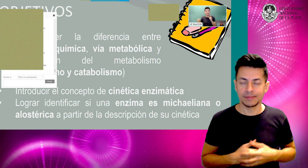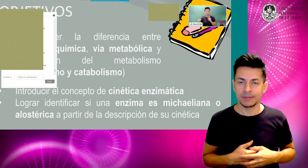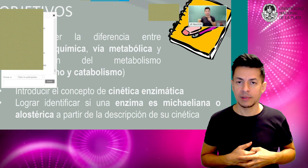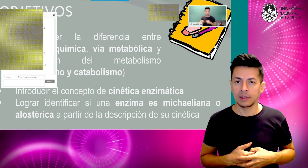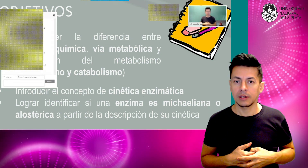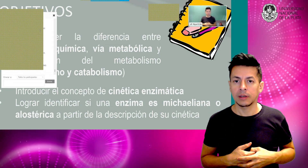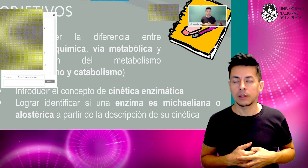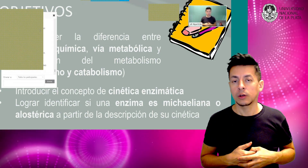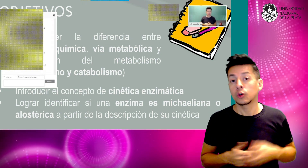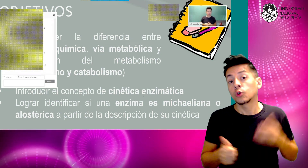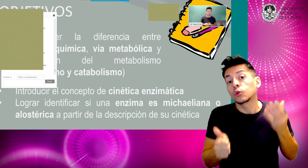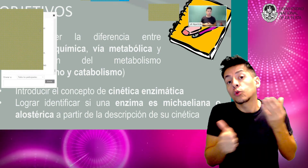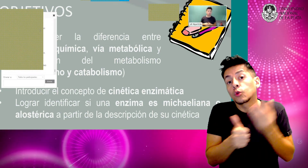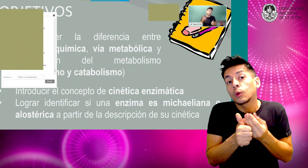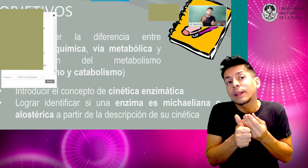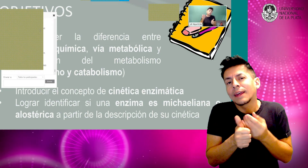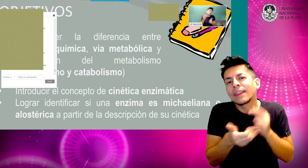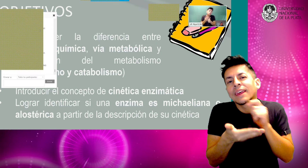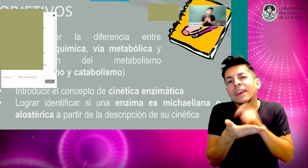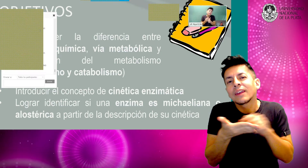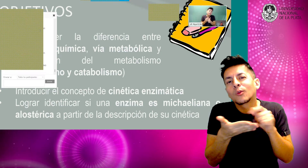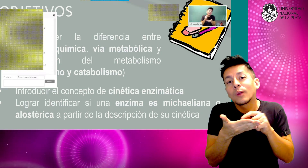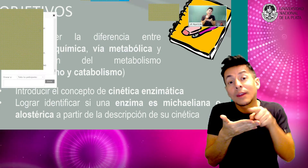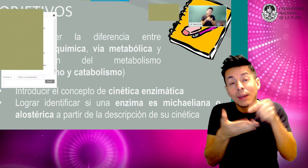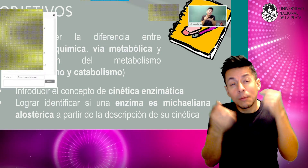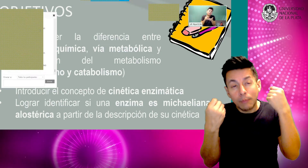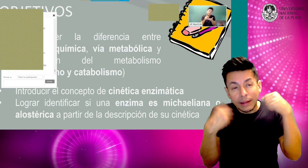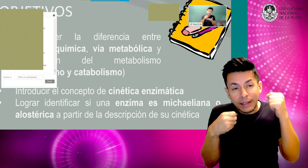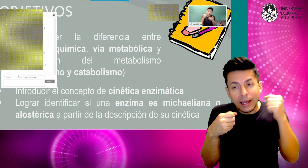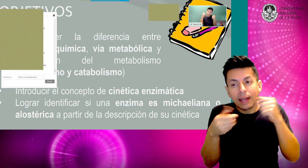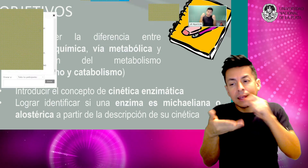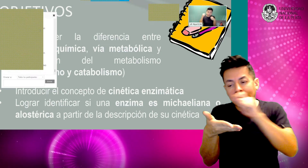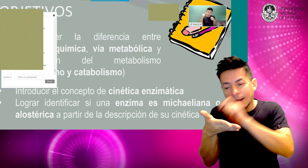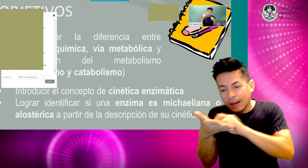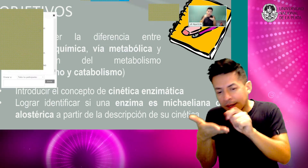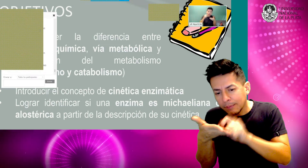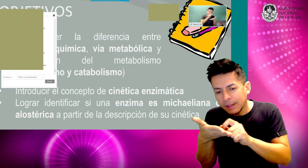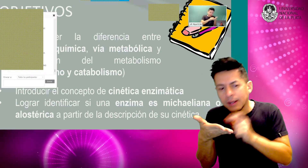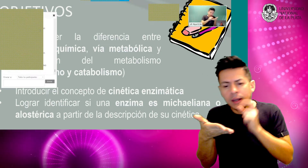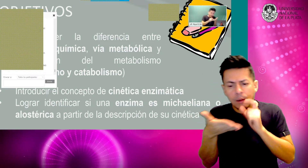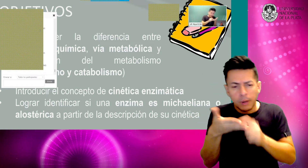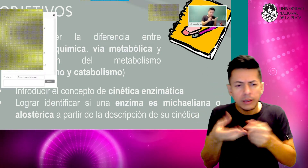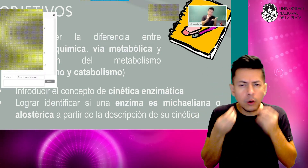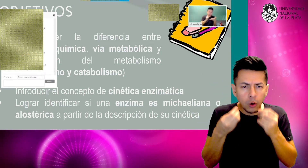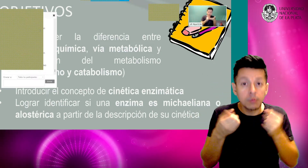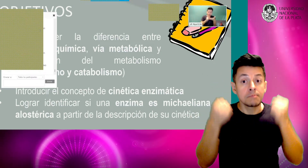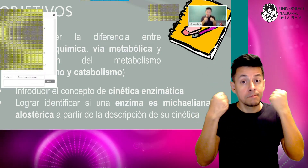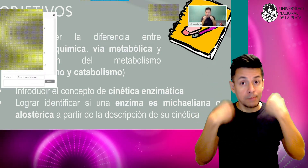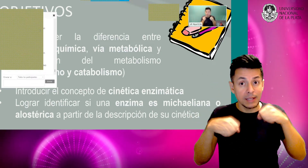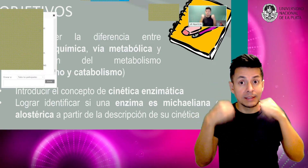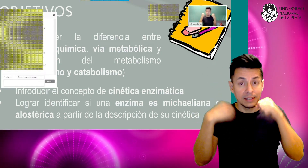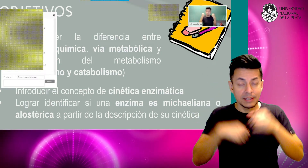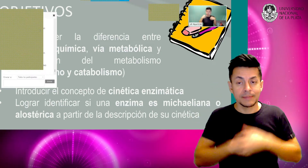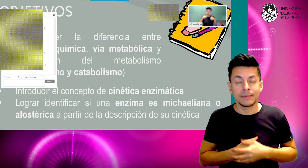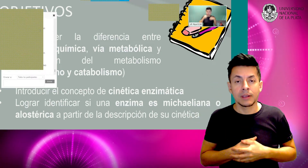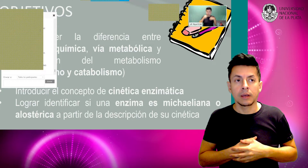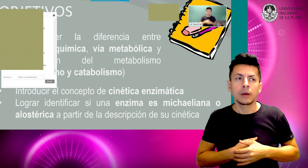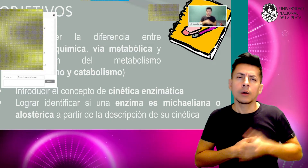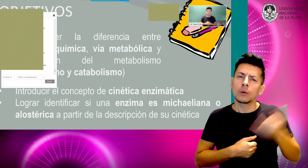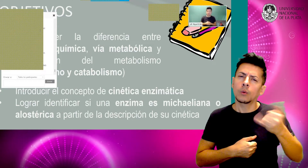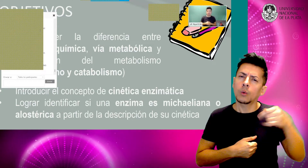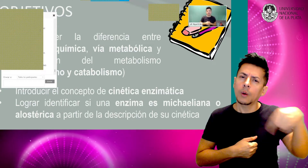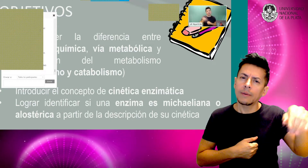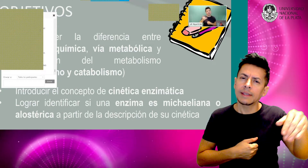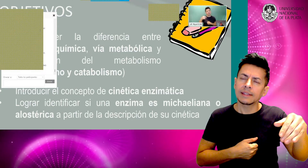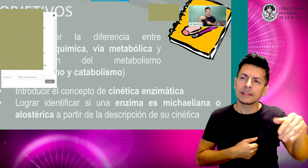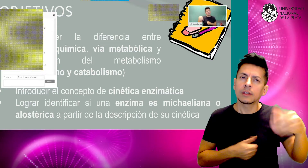Las tutorías de escritura, perdón, en donde vemos cómo escribir, cómo responder a las preguntas, ¿sí? Los jueves tienen las